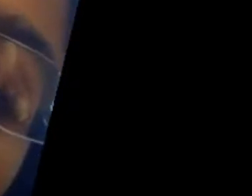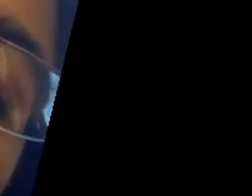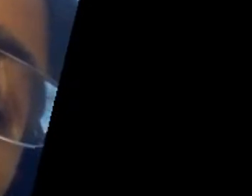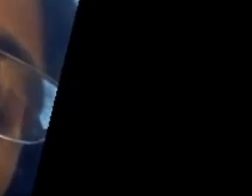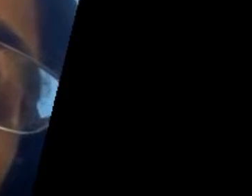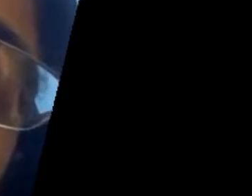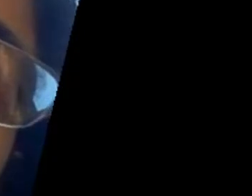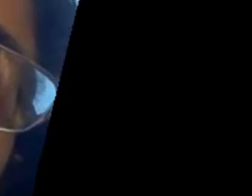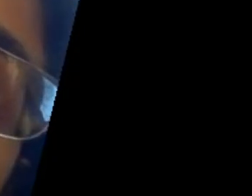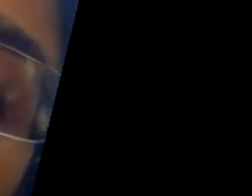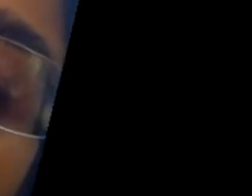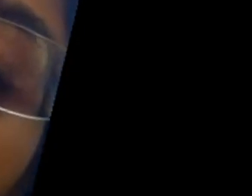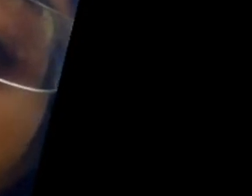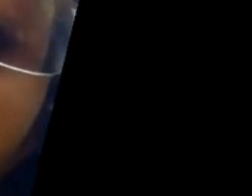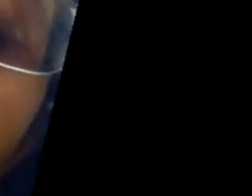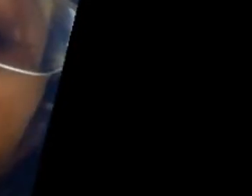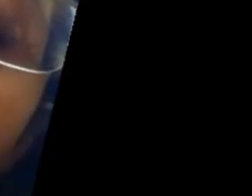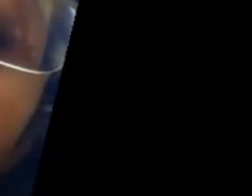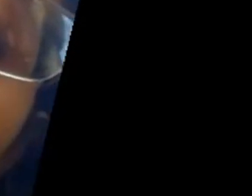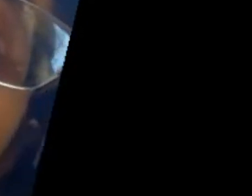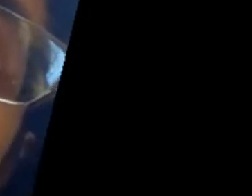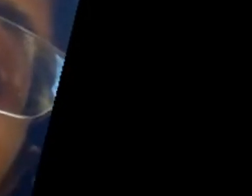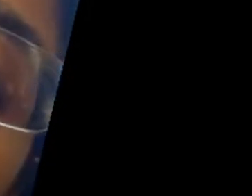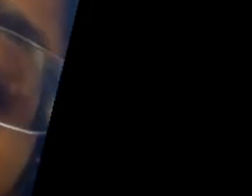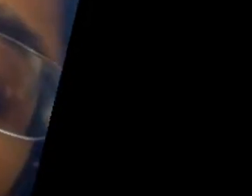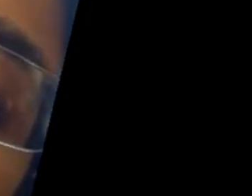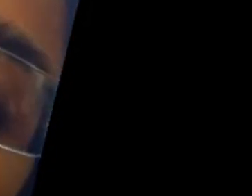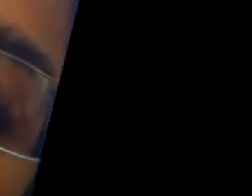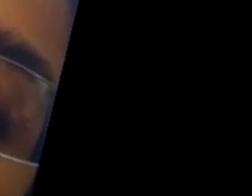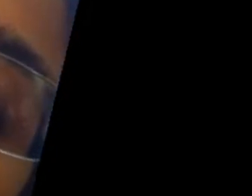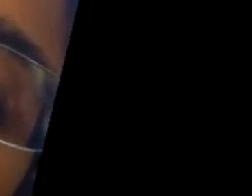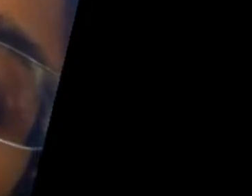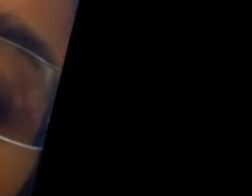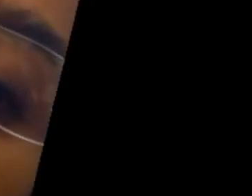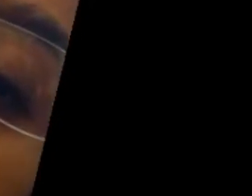Depois ele foi lá me conhecer. E em